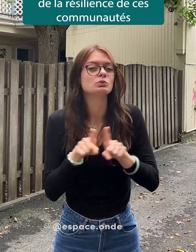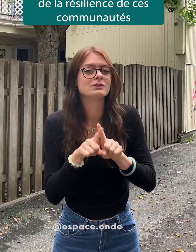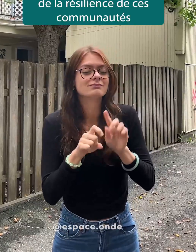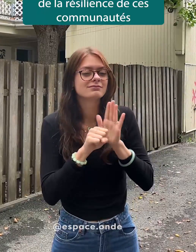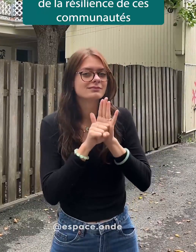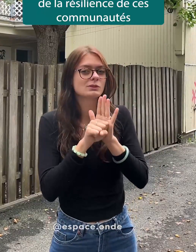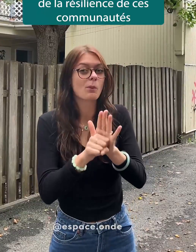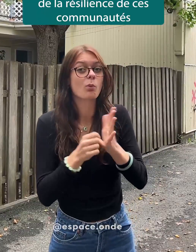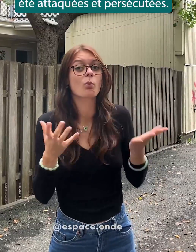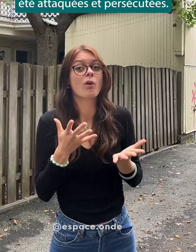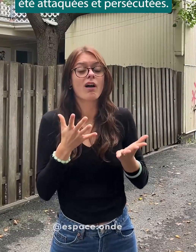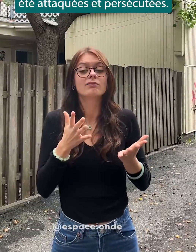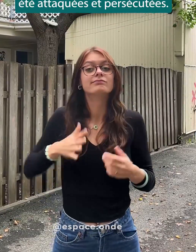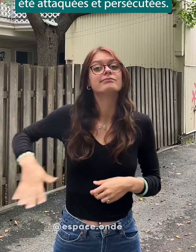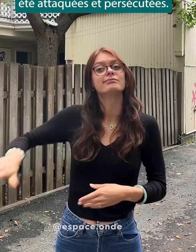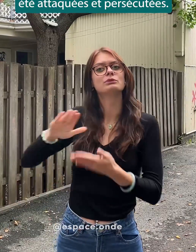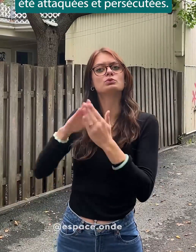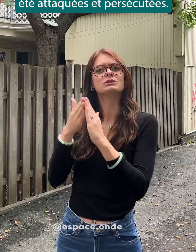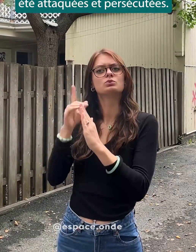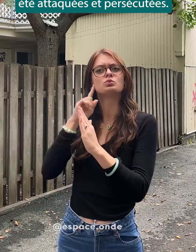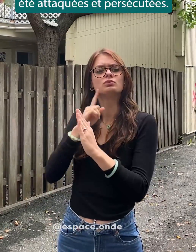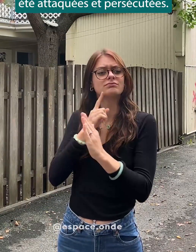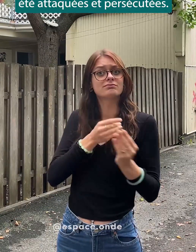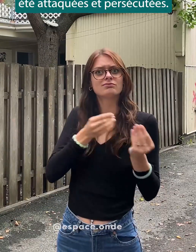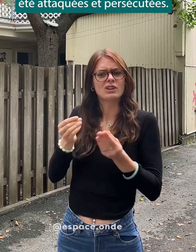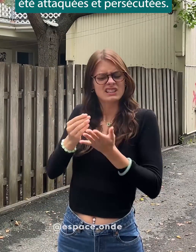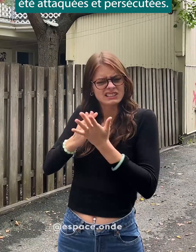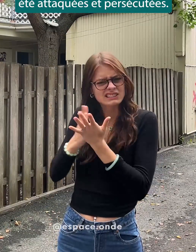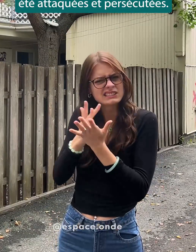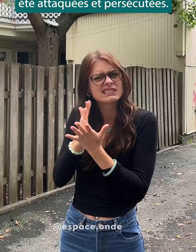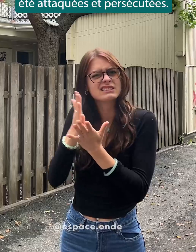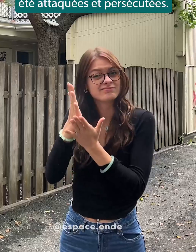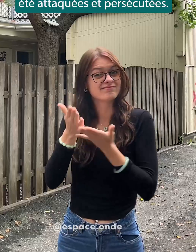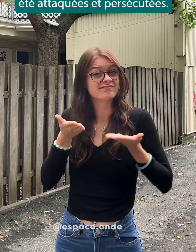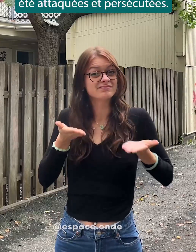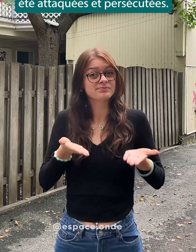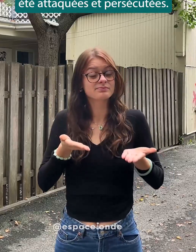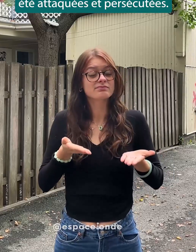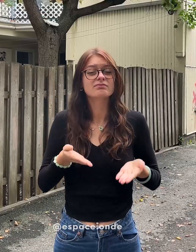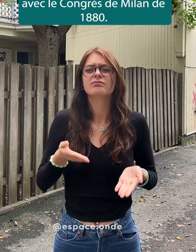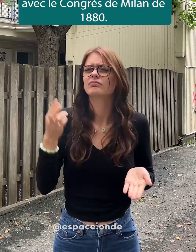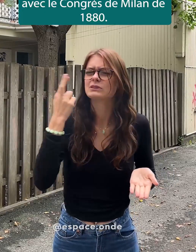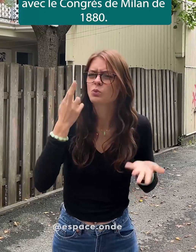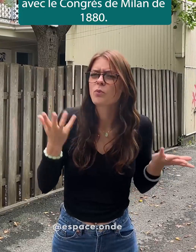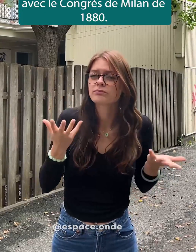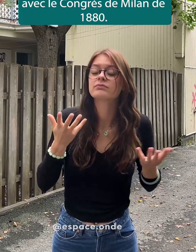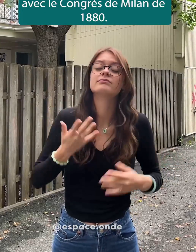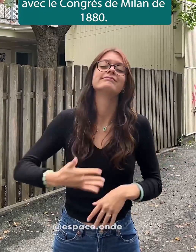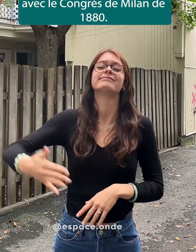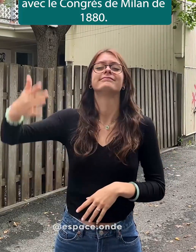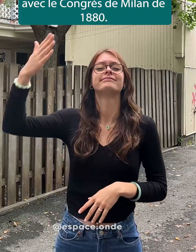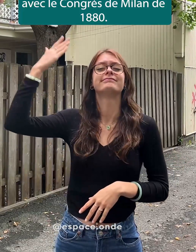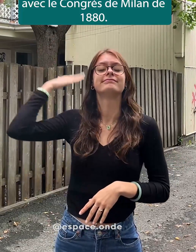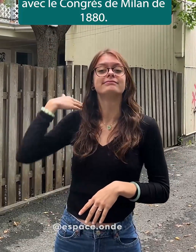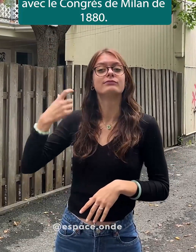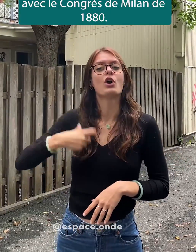communautés, parce qu'elles ont longtemps été attaquées et persécutées, notamment avec le Congrès de Milan